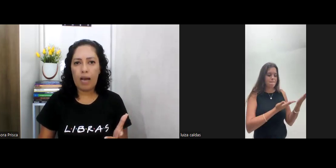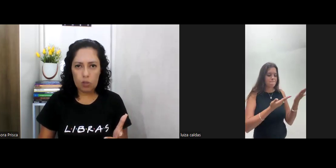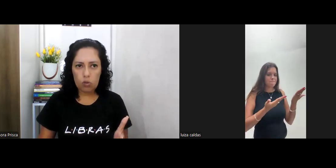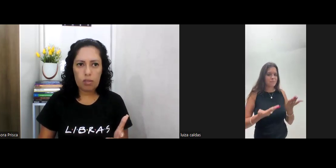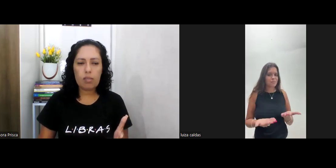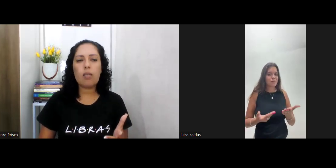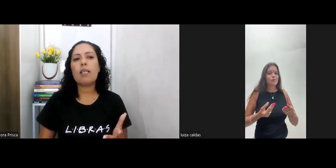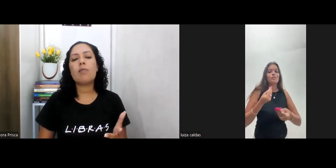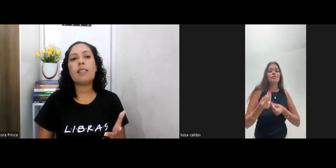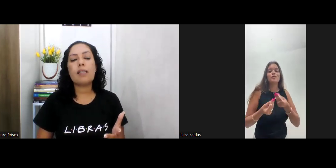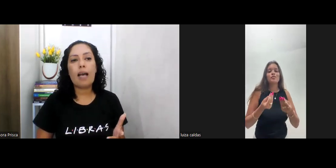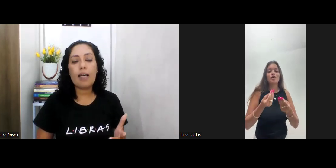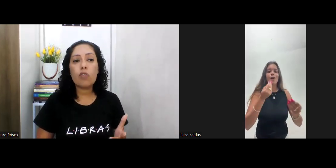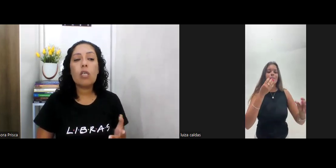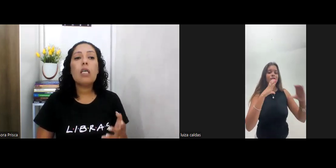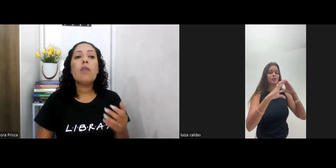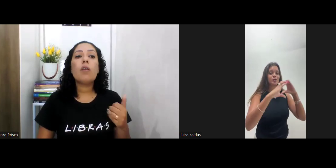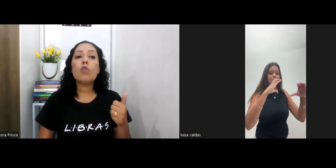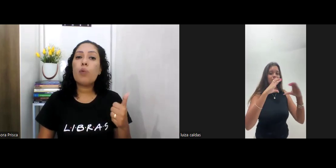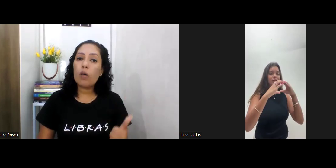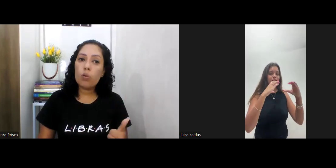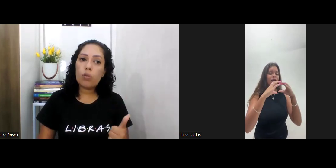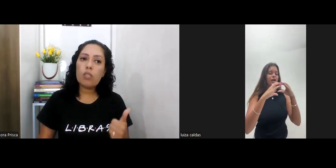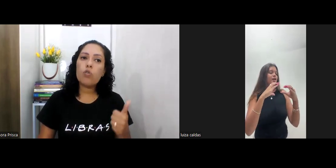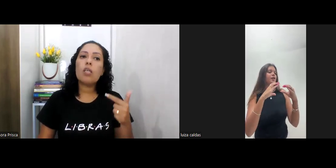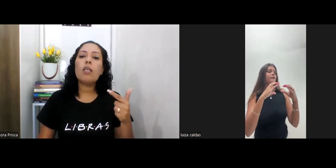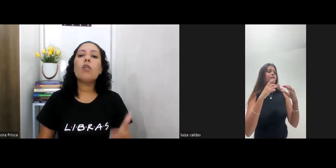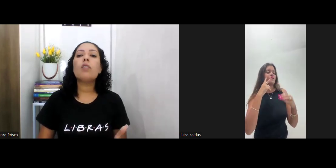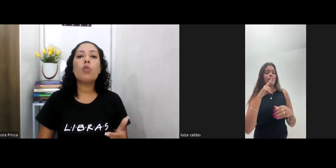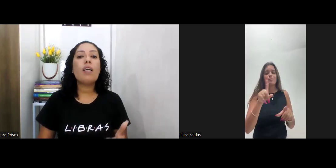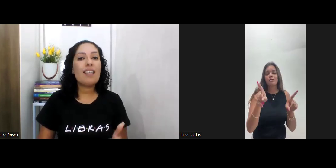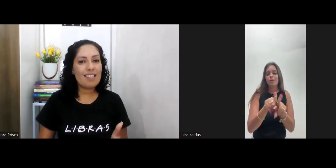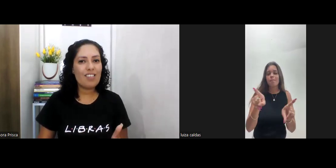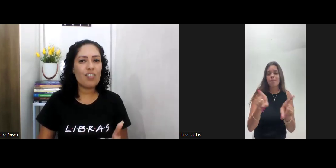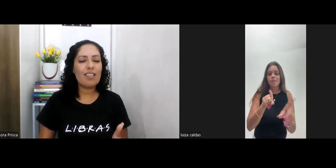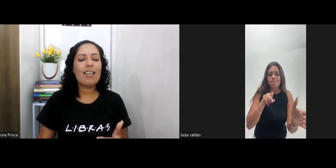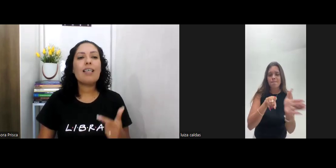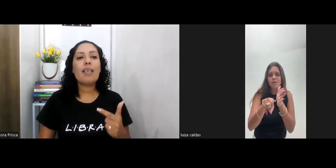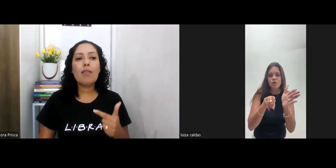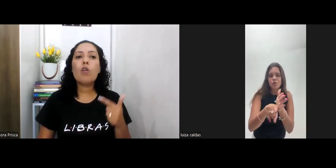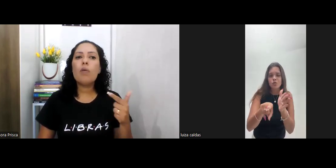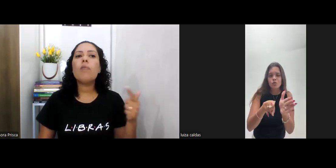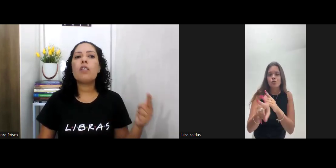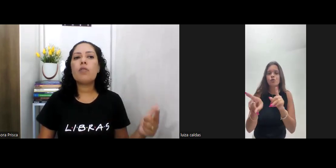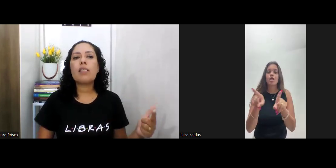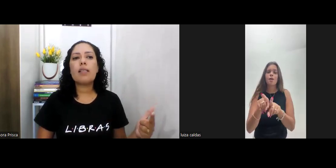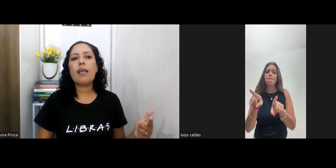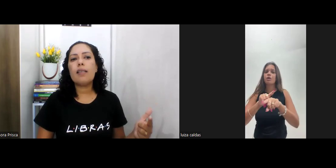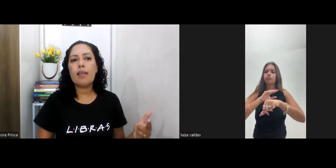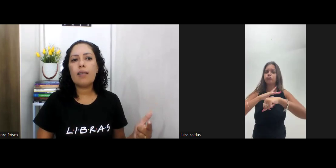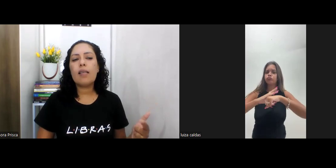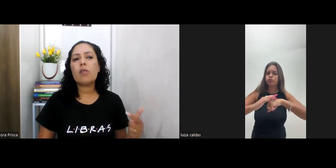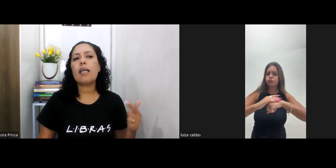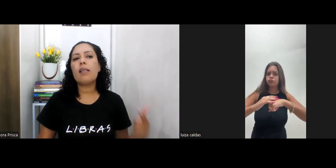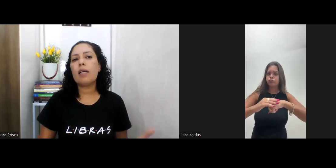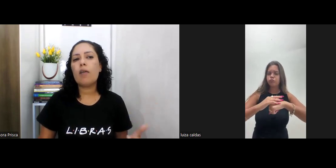primeiro passo dentro da língua de sinais. Vimos perguntas e algumas doenças que normalmente você tem